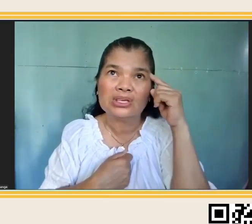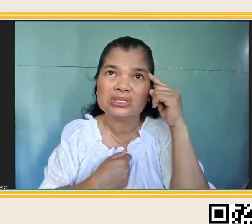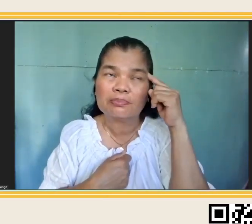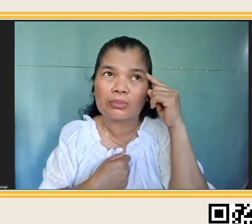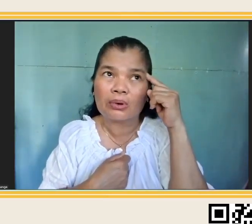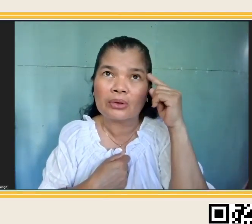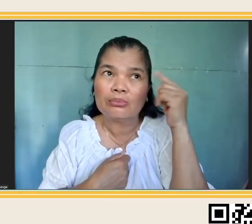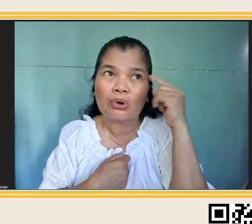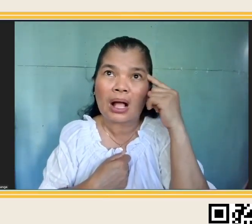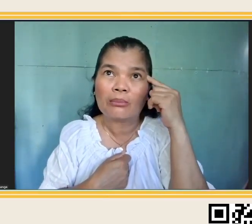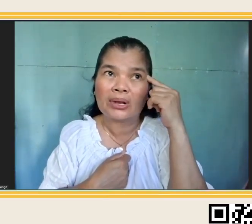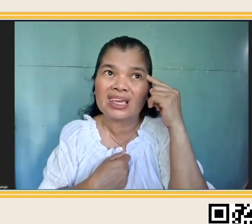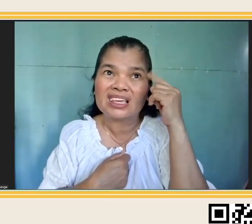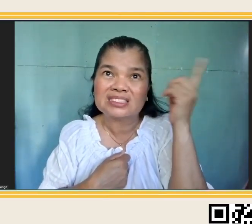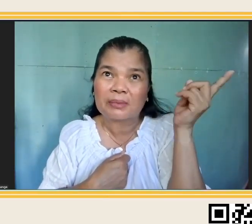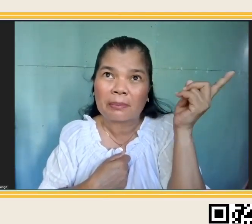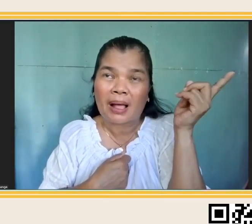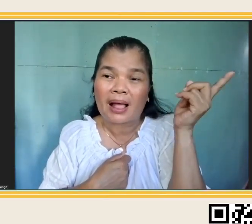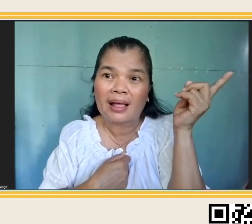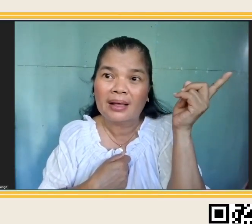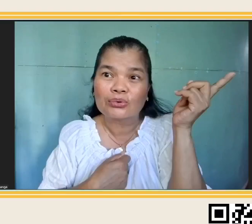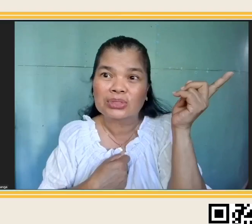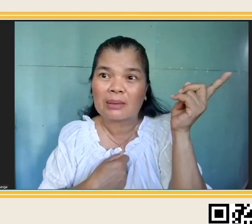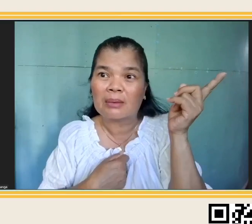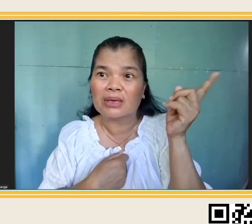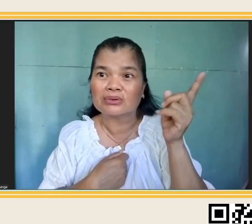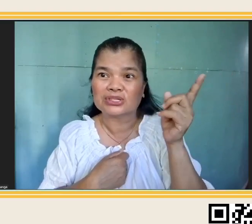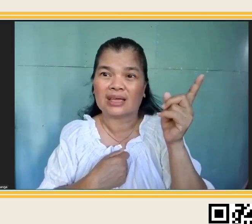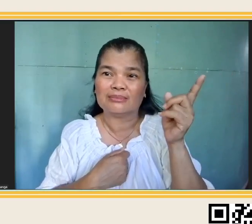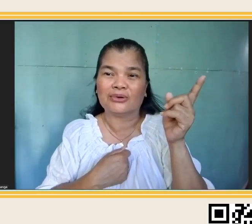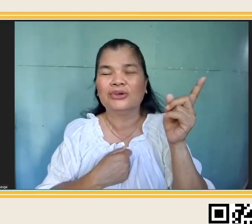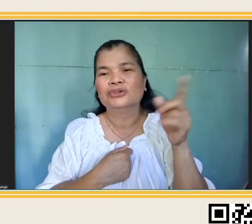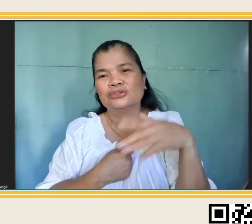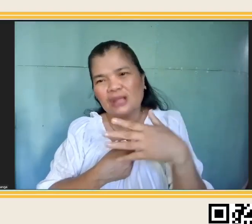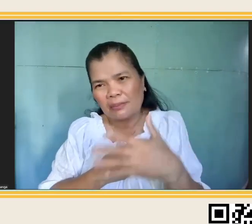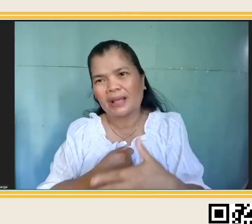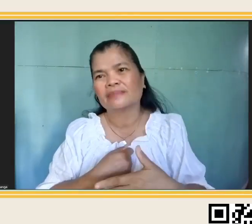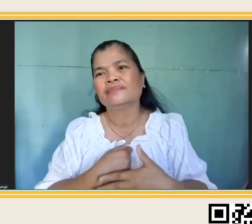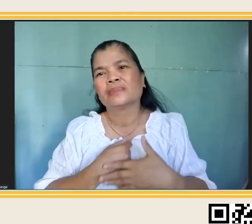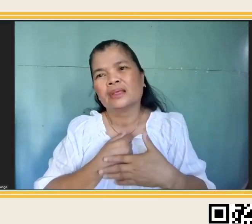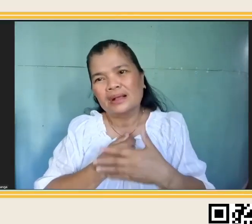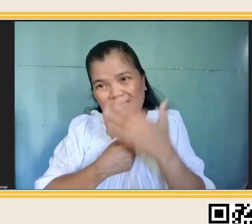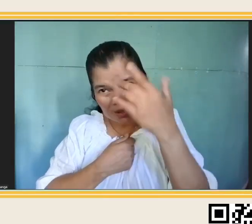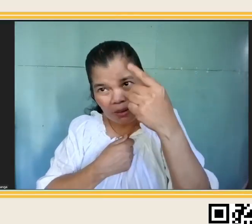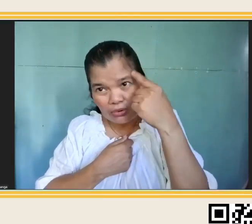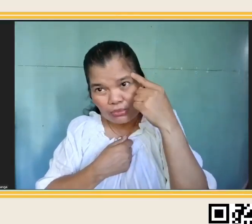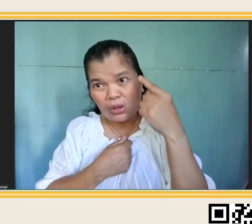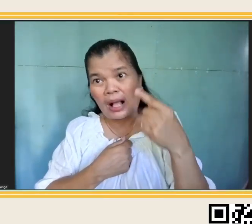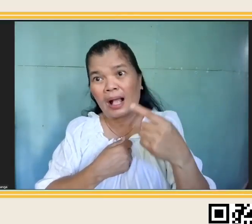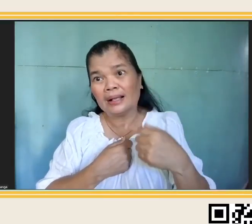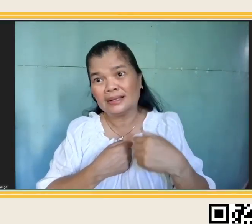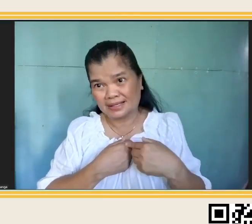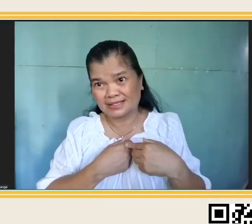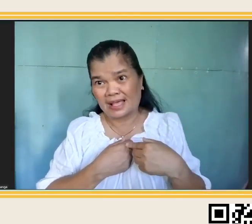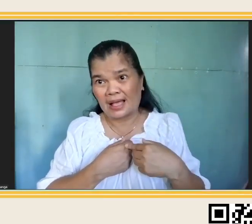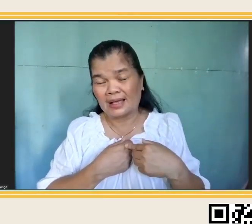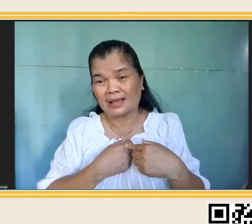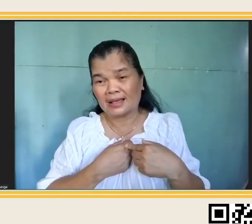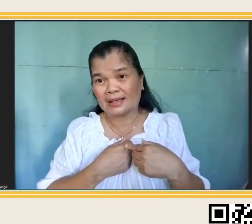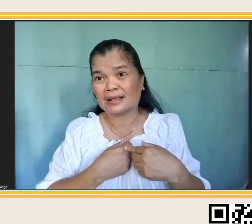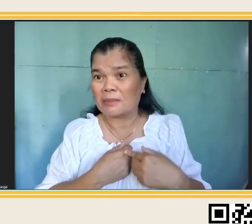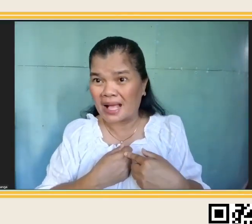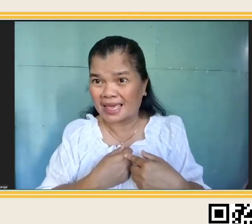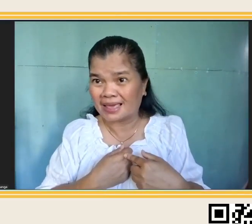pero yung isip mo o yung mukha mo, nag-iisip ka pa kung tama ba yung sign mo. So dapat, kasabay yung mukha